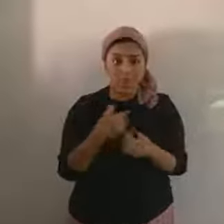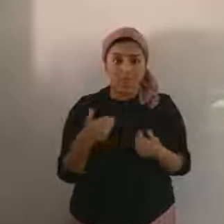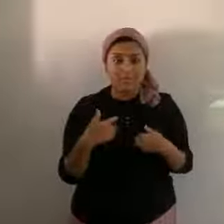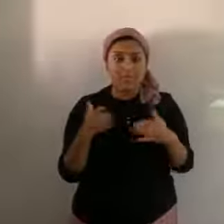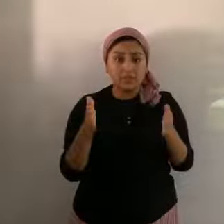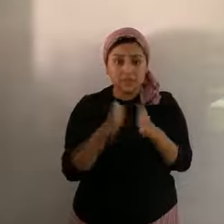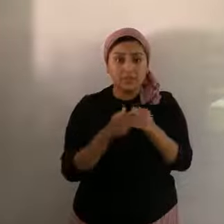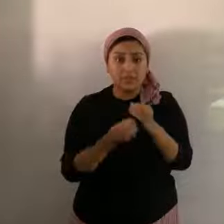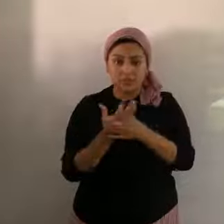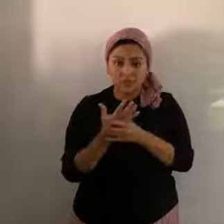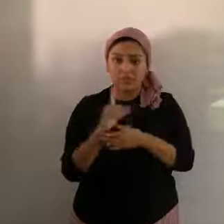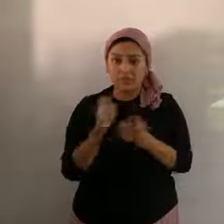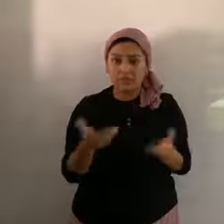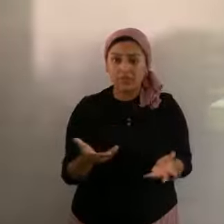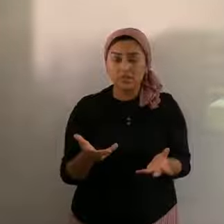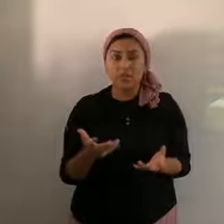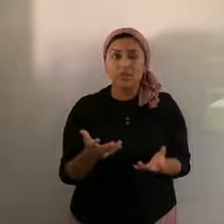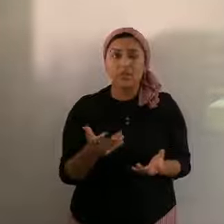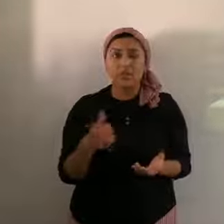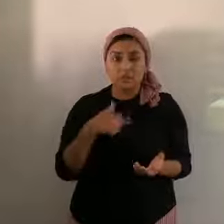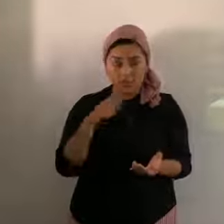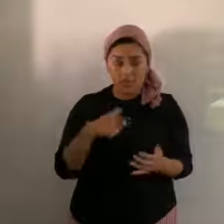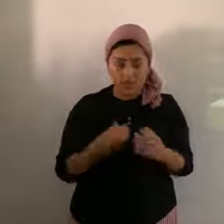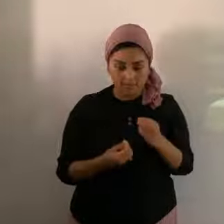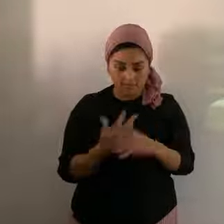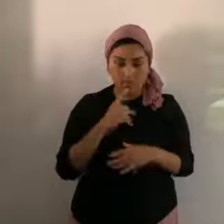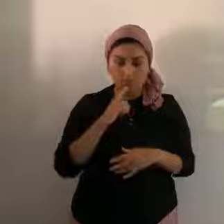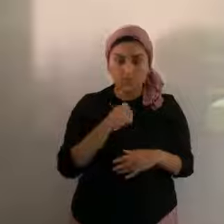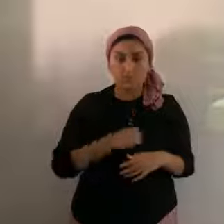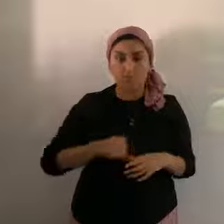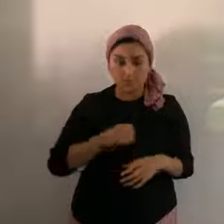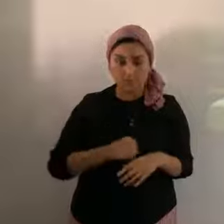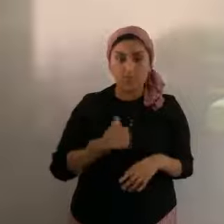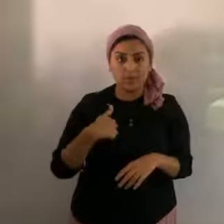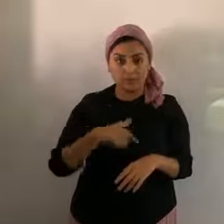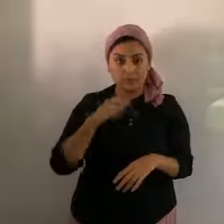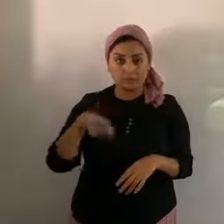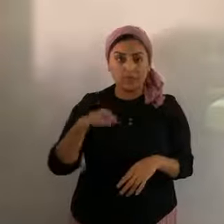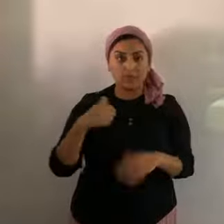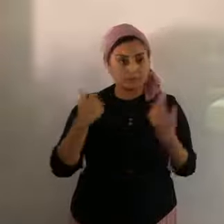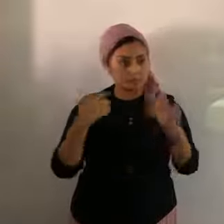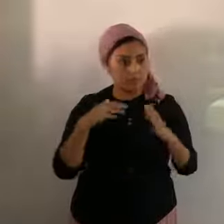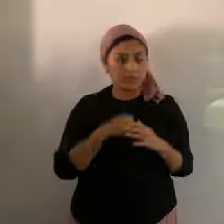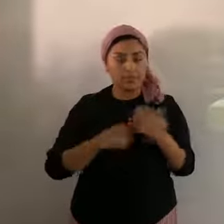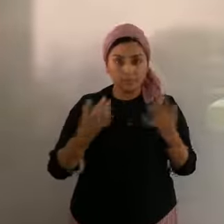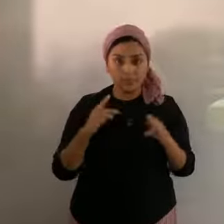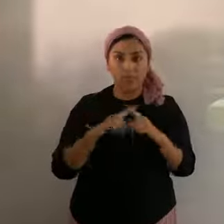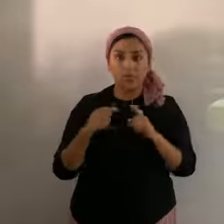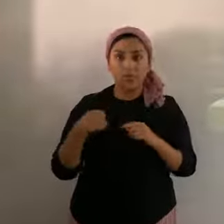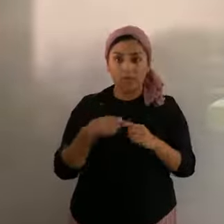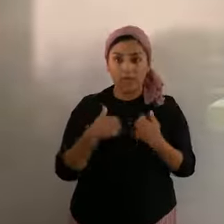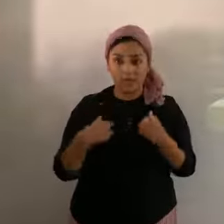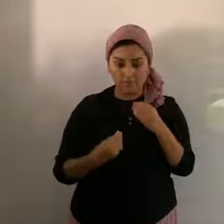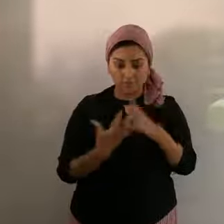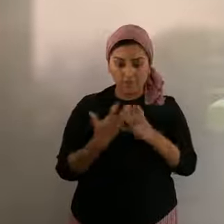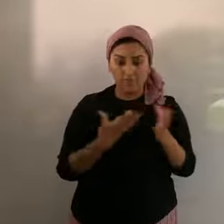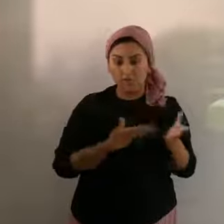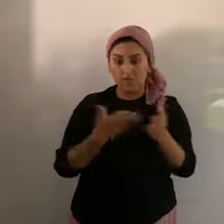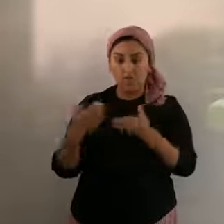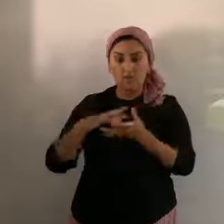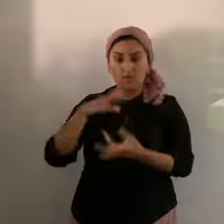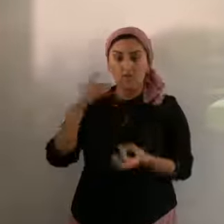pequeños frutos? Es lógico, tenemos que tener frutos dignos de arrepentimiento. Sí, ya nos arrepentimos, pero tenemos frutos al llevar almas a los